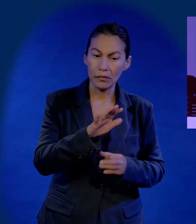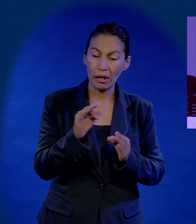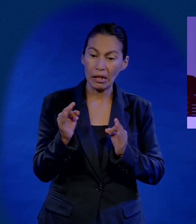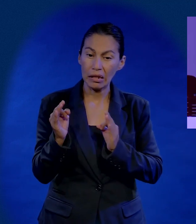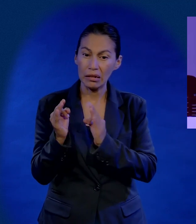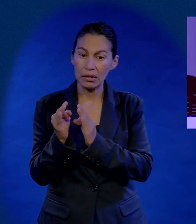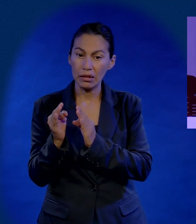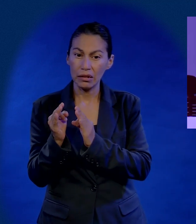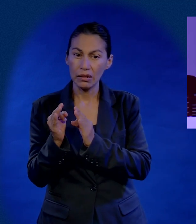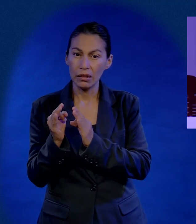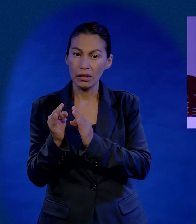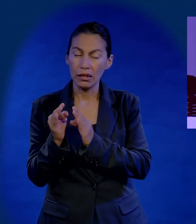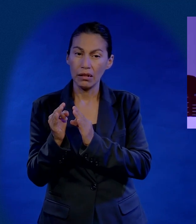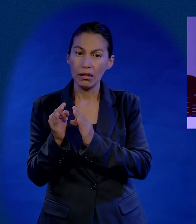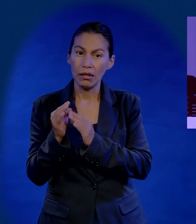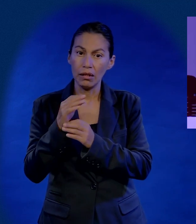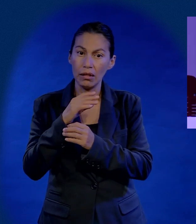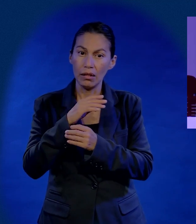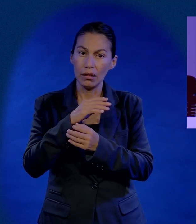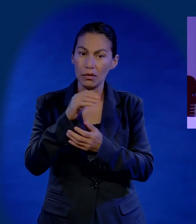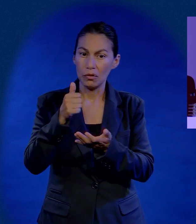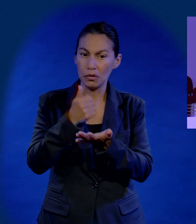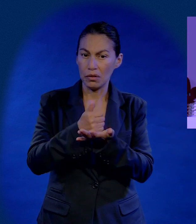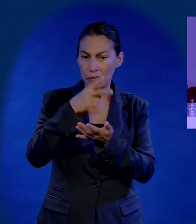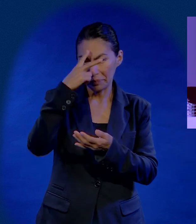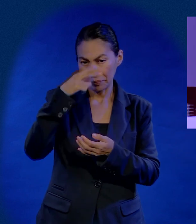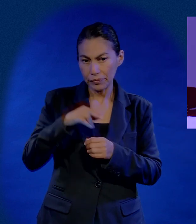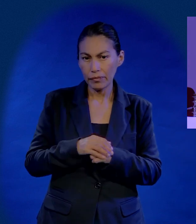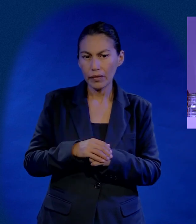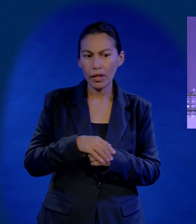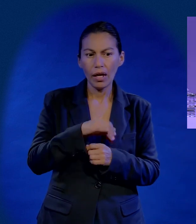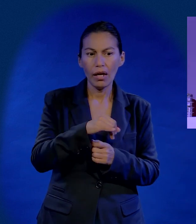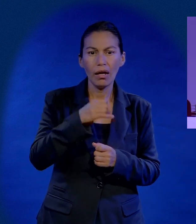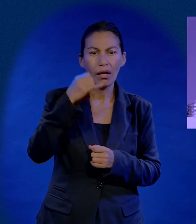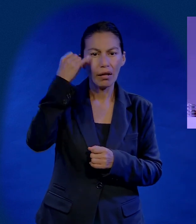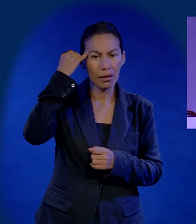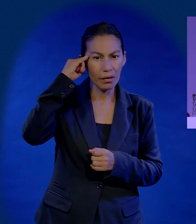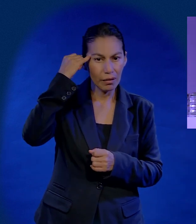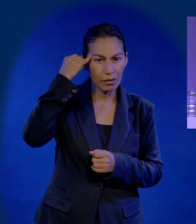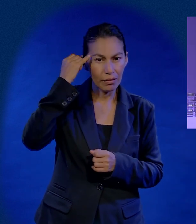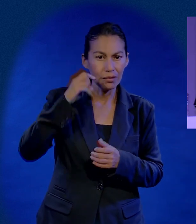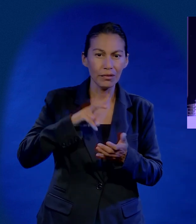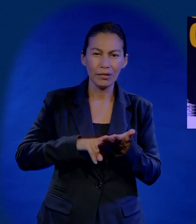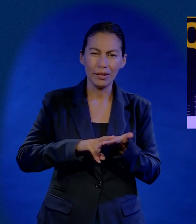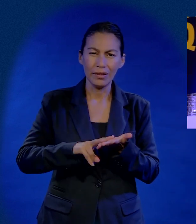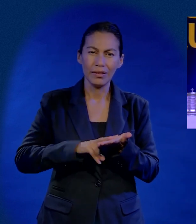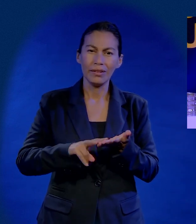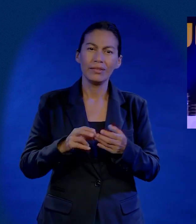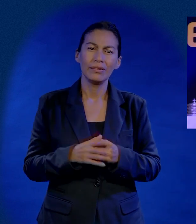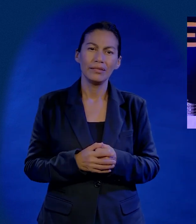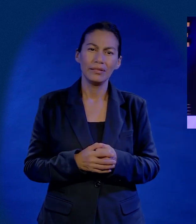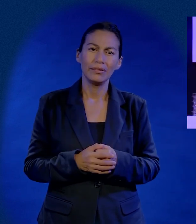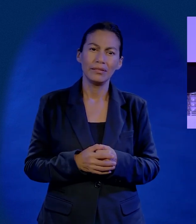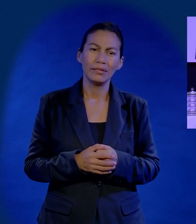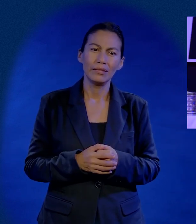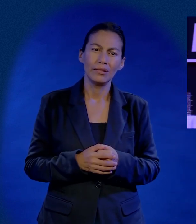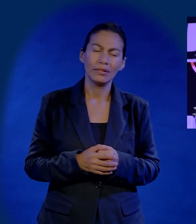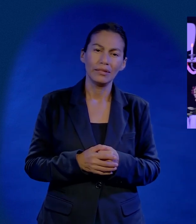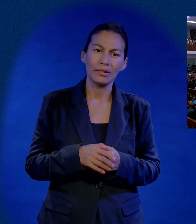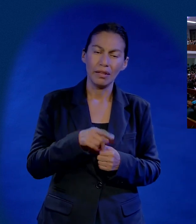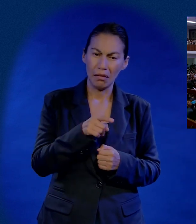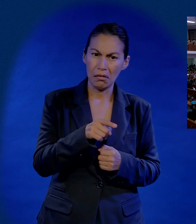muy pegado a la Ciudad de México, la zona de Indios Verdes, quien conoce Indios Verdes, Basílica, Potrero, La Raza,